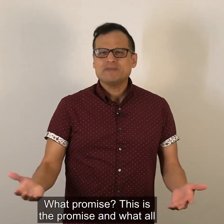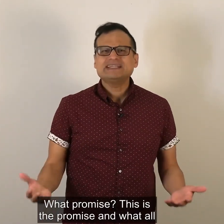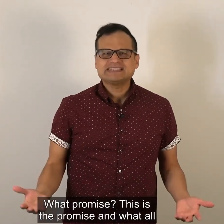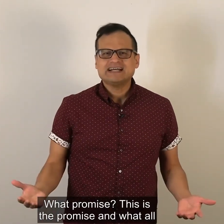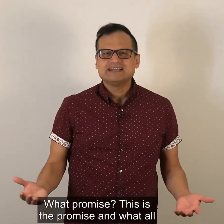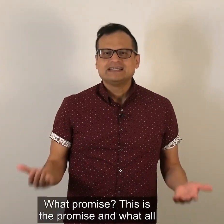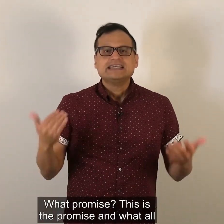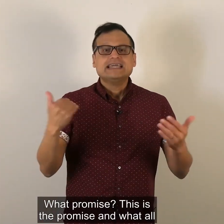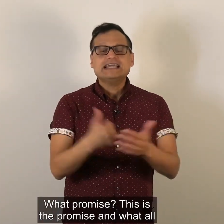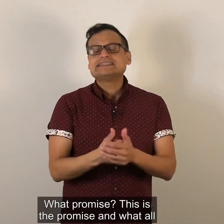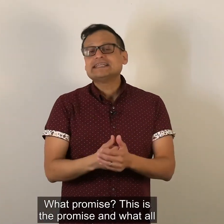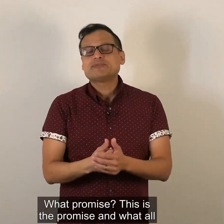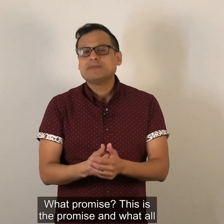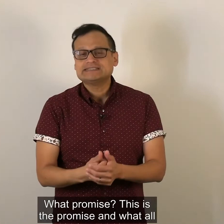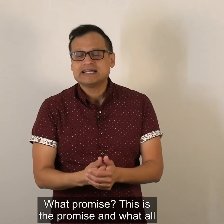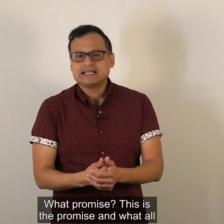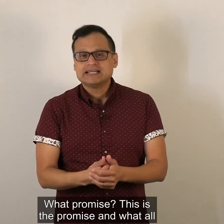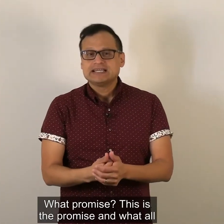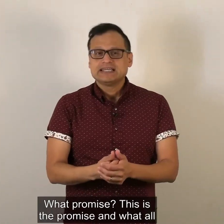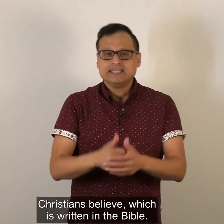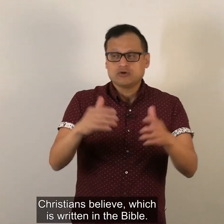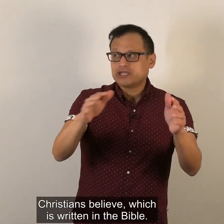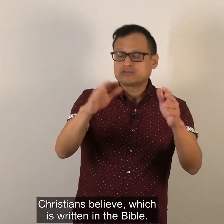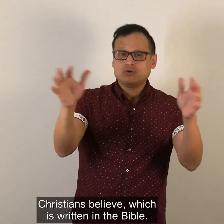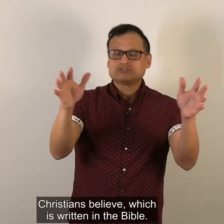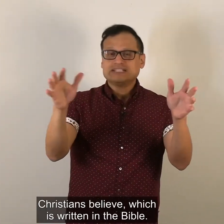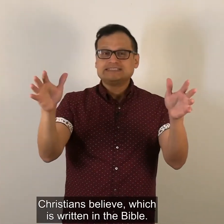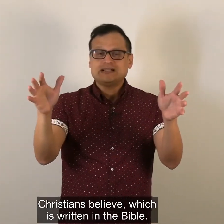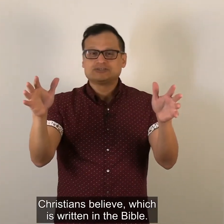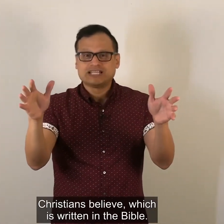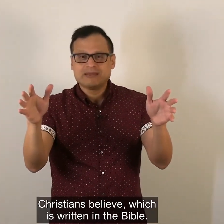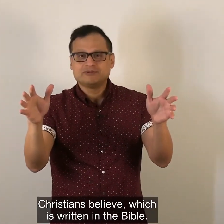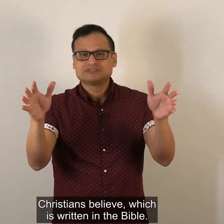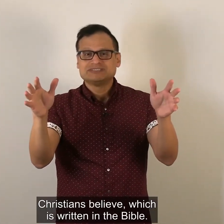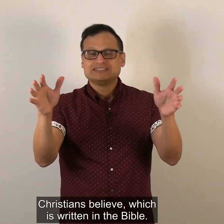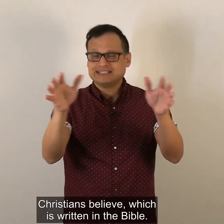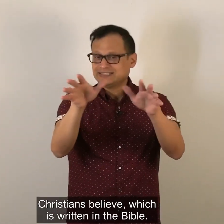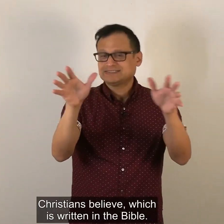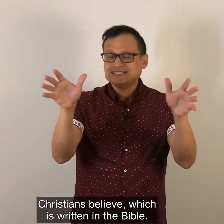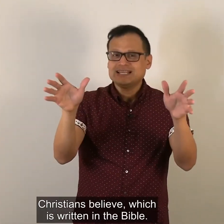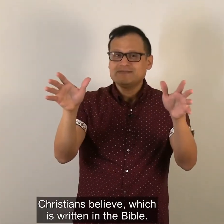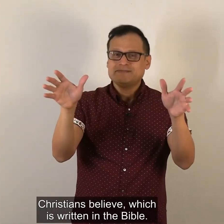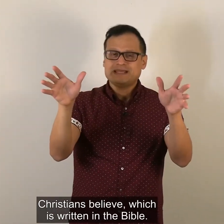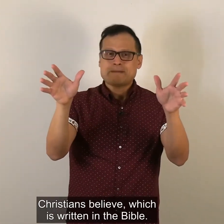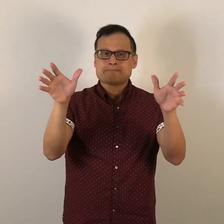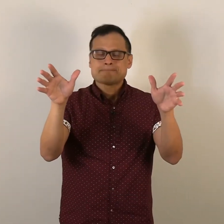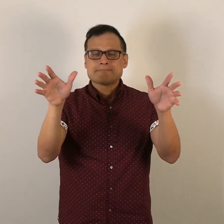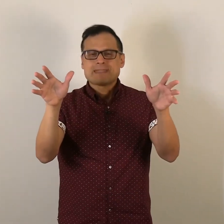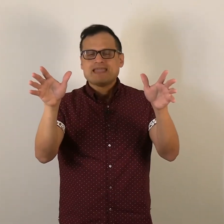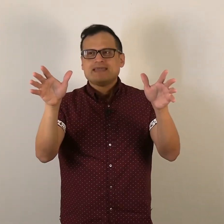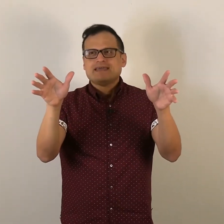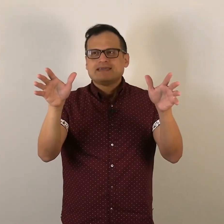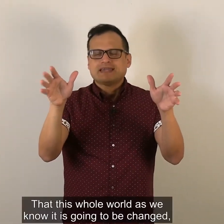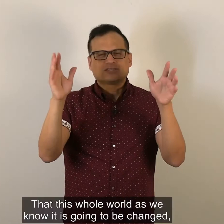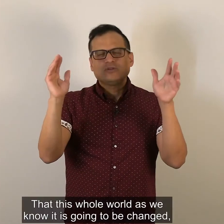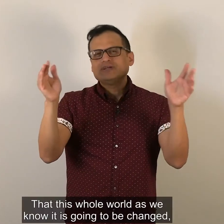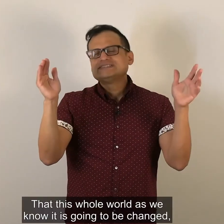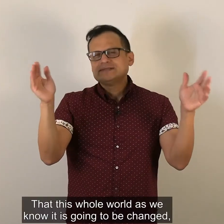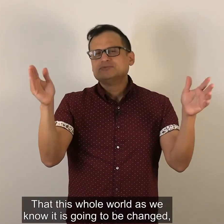promesa? Esta es la promesa. Y lo que todos los cristianos creemos, que está escrita en la Biblia. Que todo este mundo,